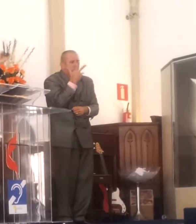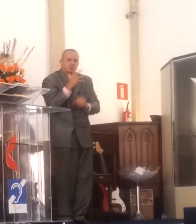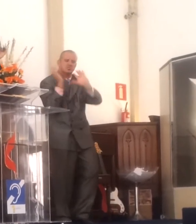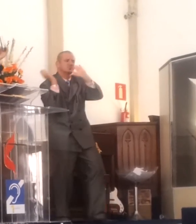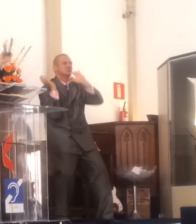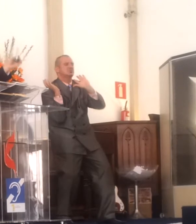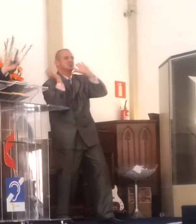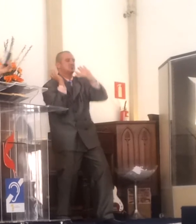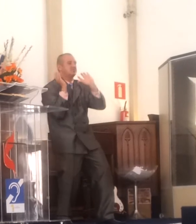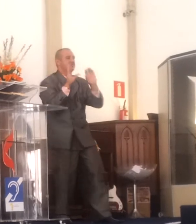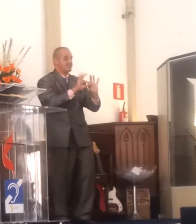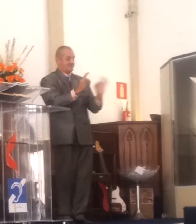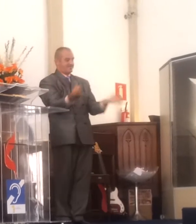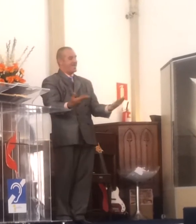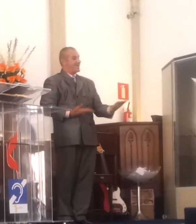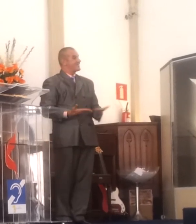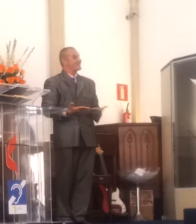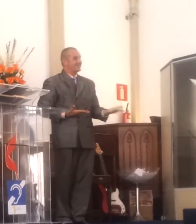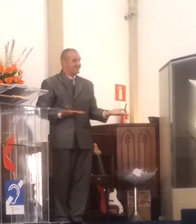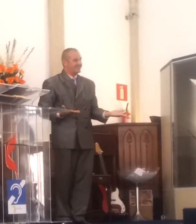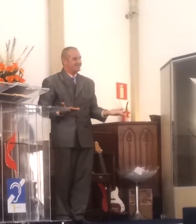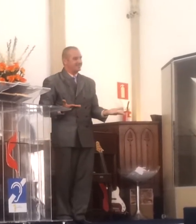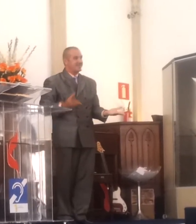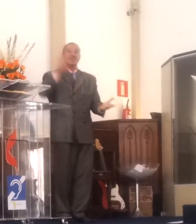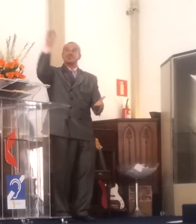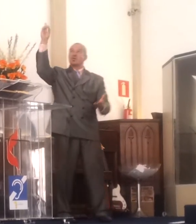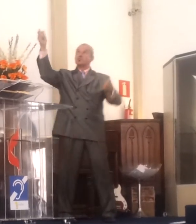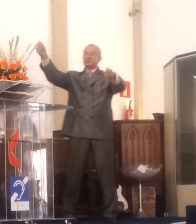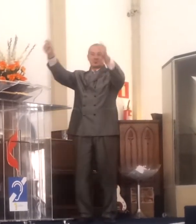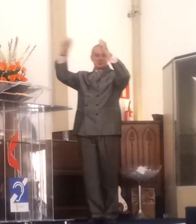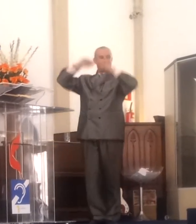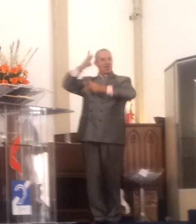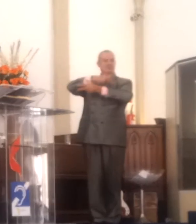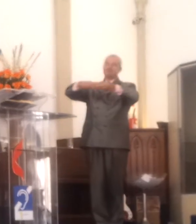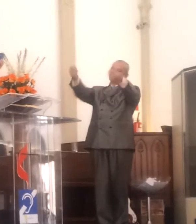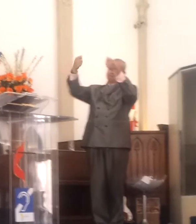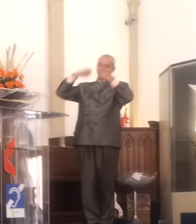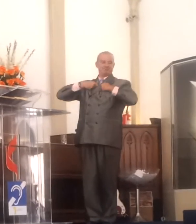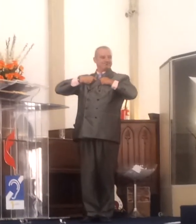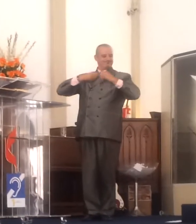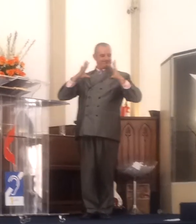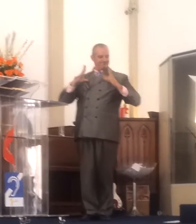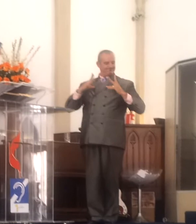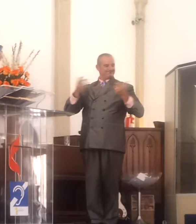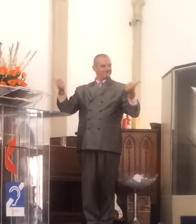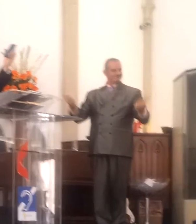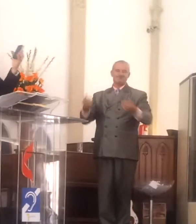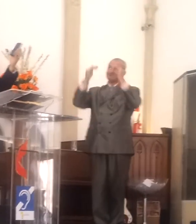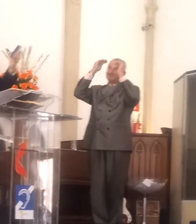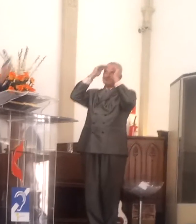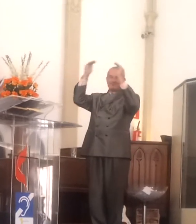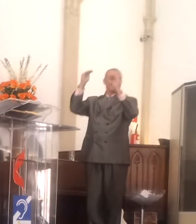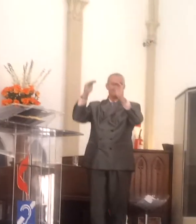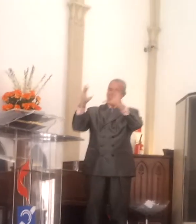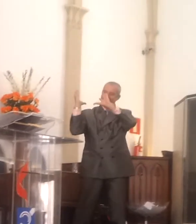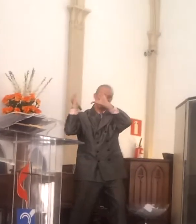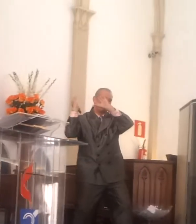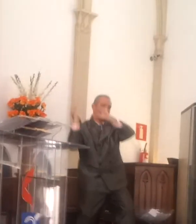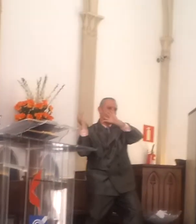de ser cristão. É a maior recompensa que Deus pode nos conceder. É honrar caixas de